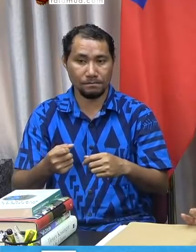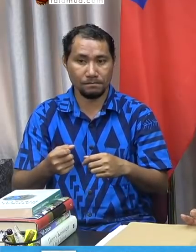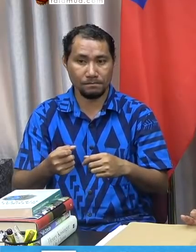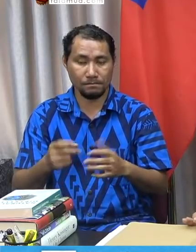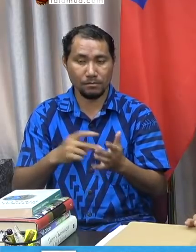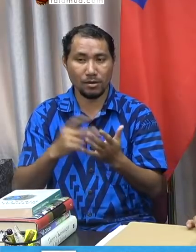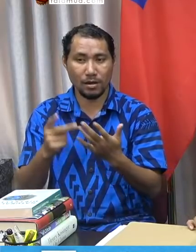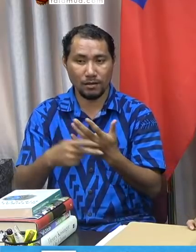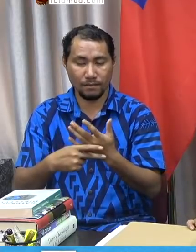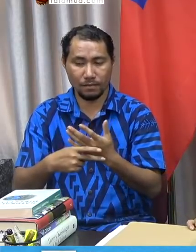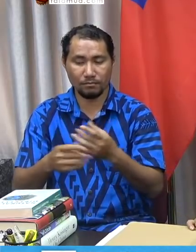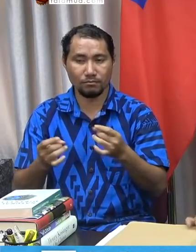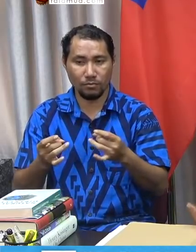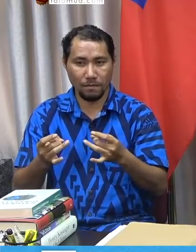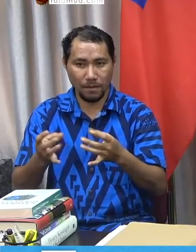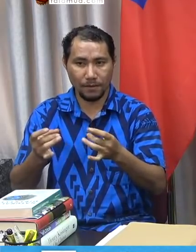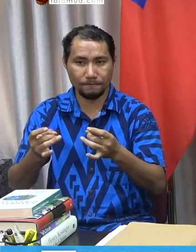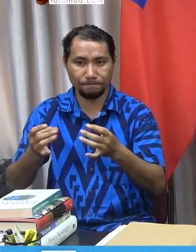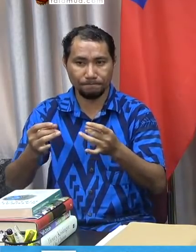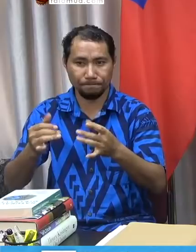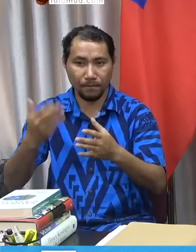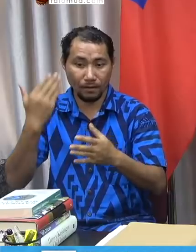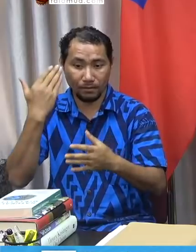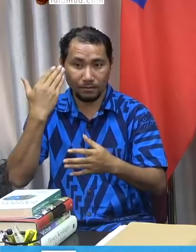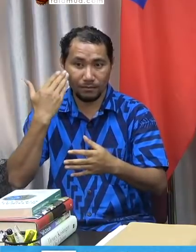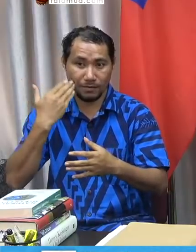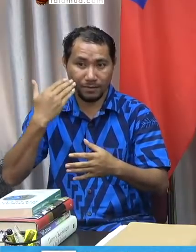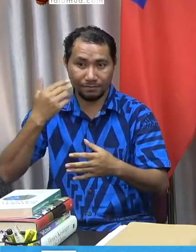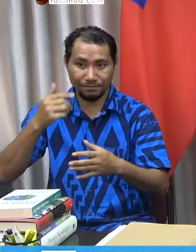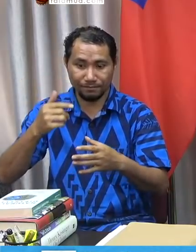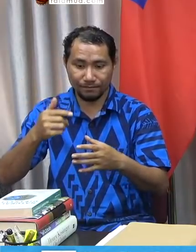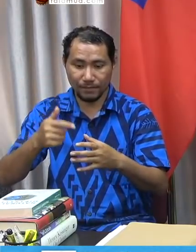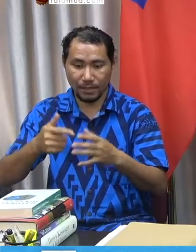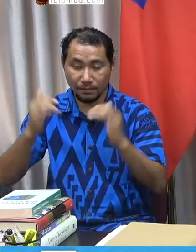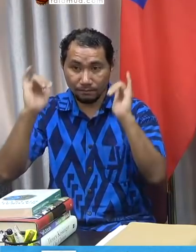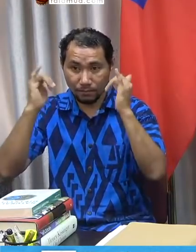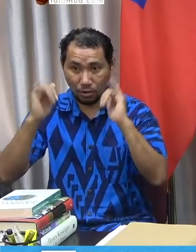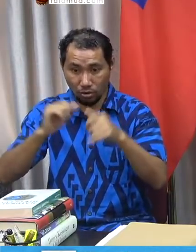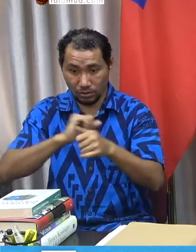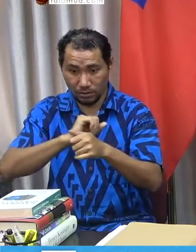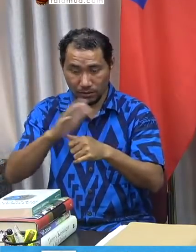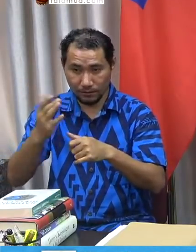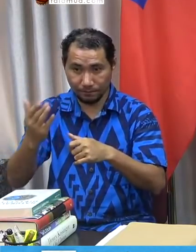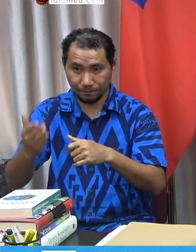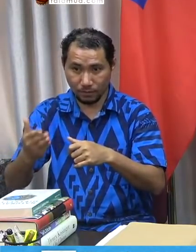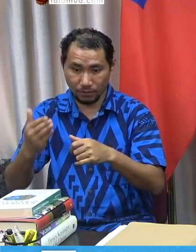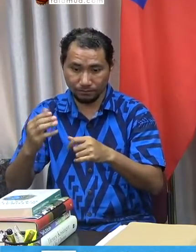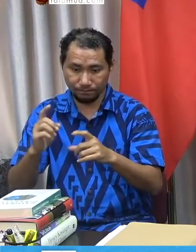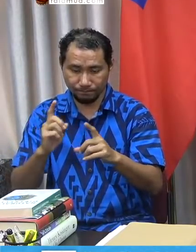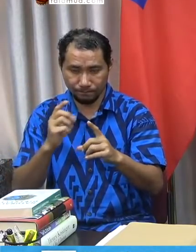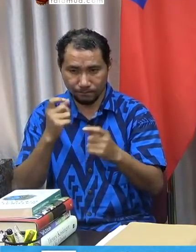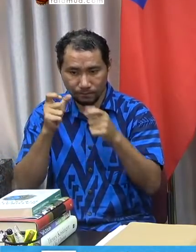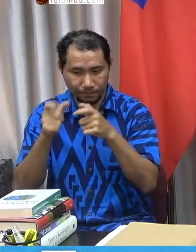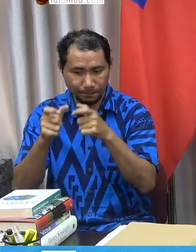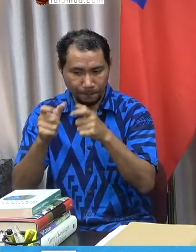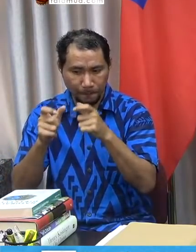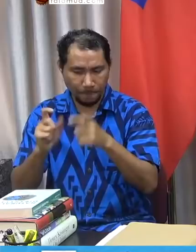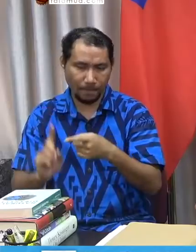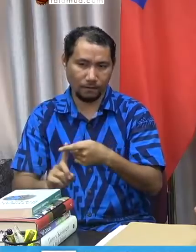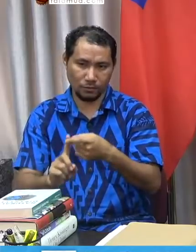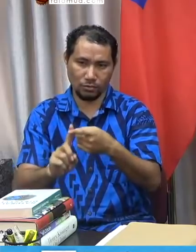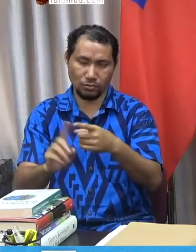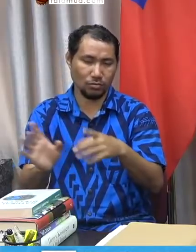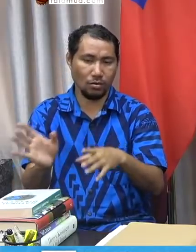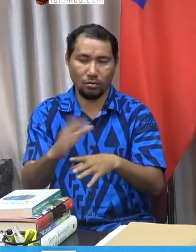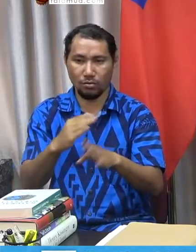sili. E toe tuli loa i nai ia le whaangasolonga o nei tulafono, e